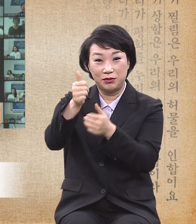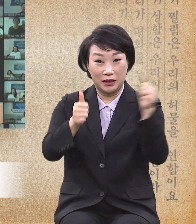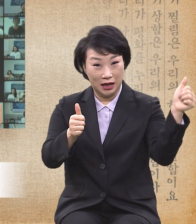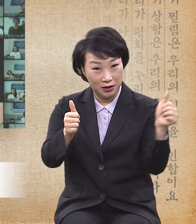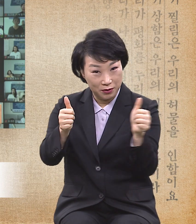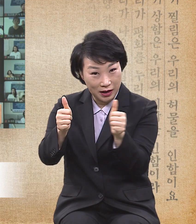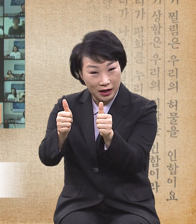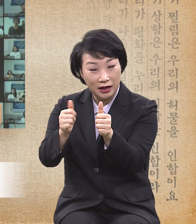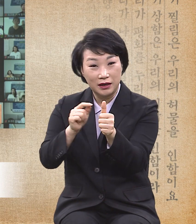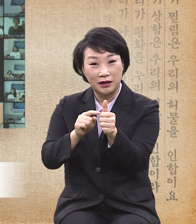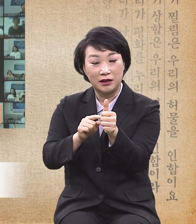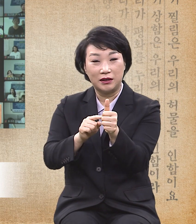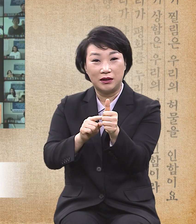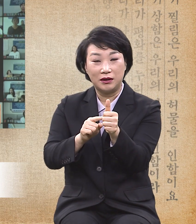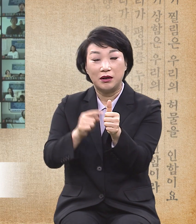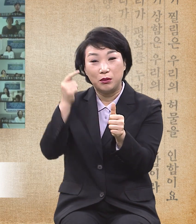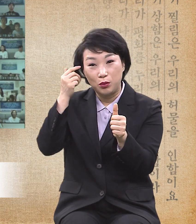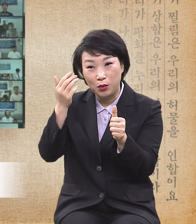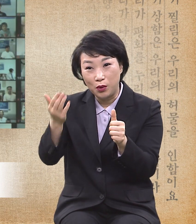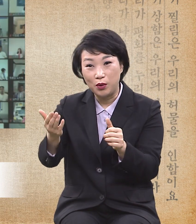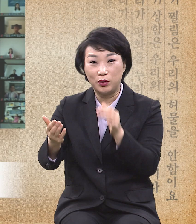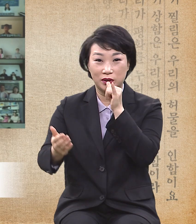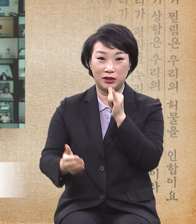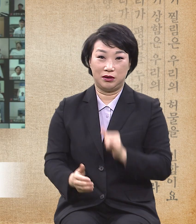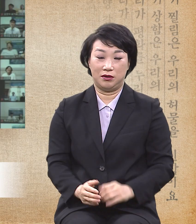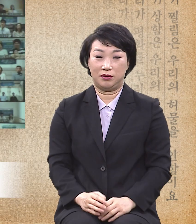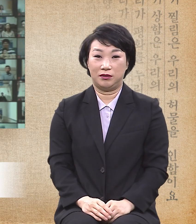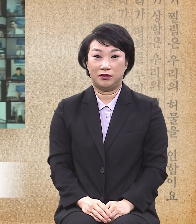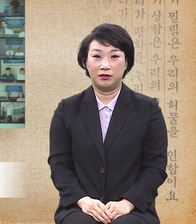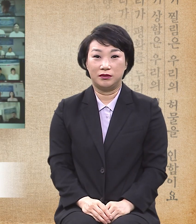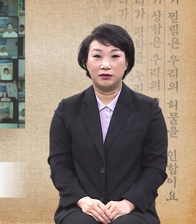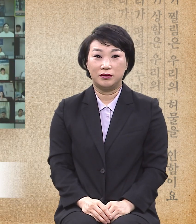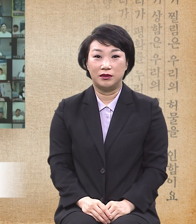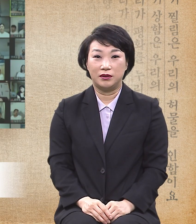예수님께 와서 묻습니다.